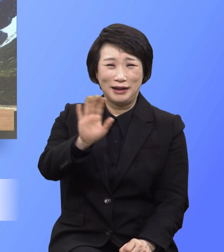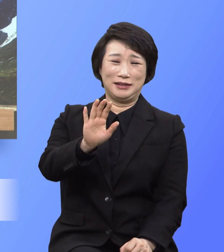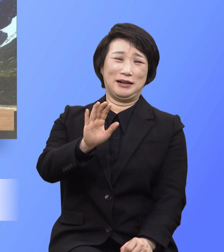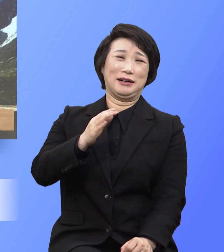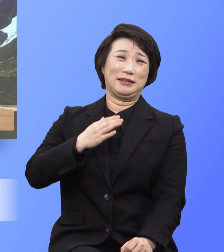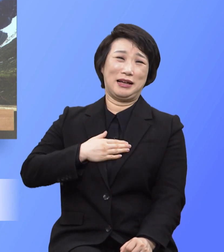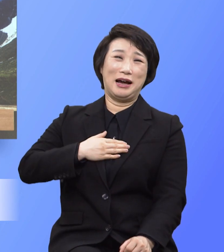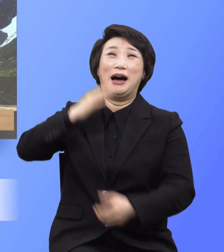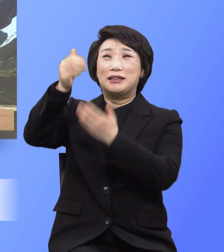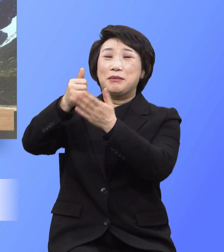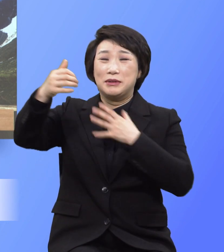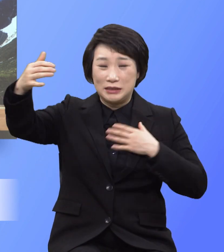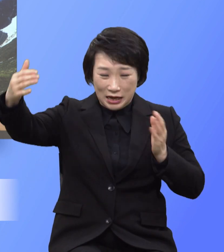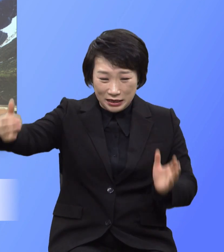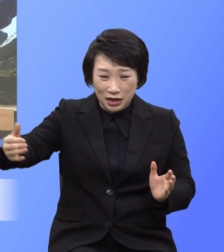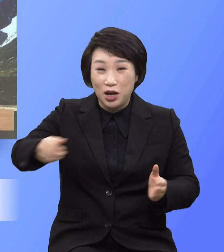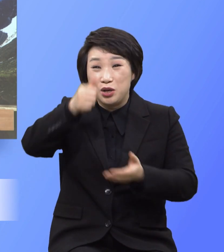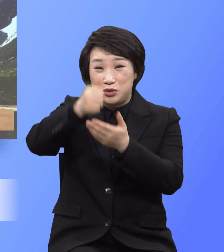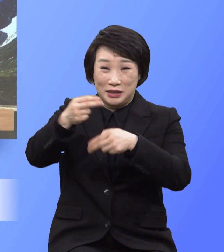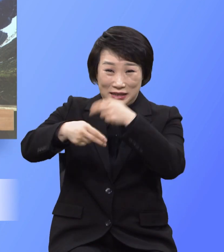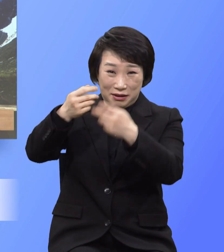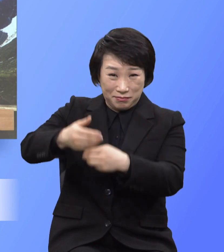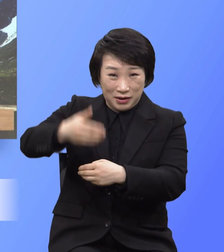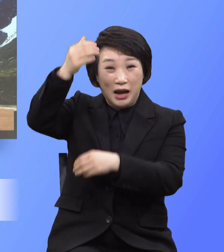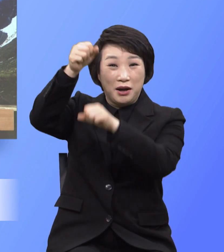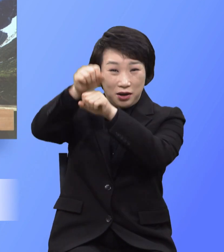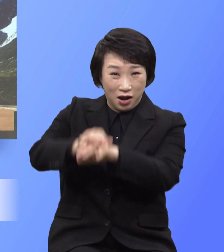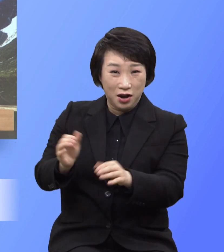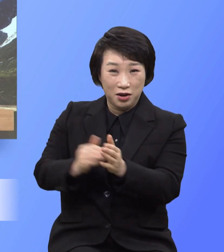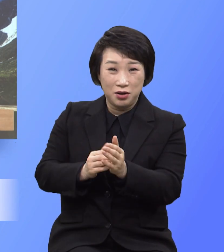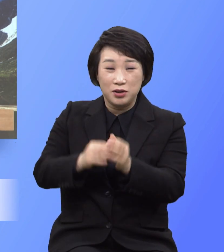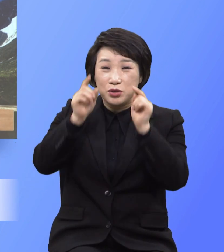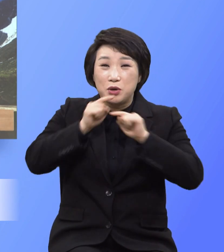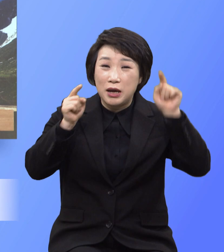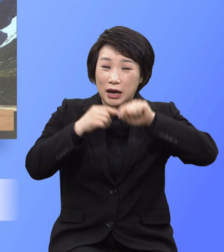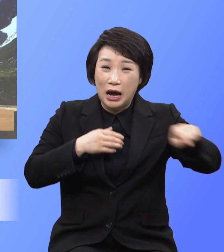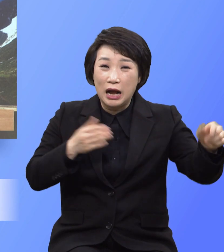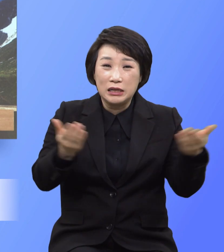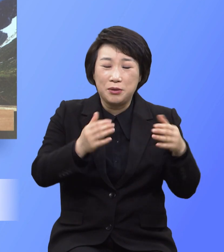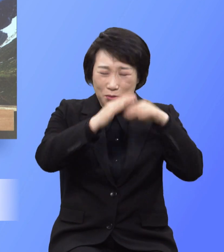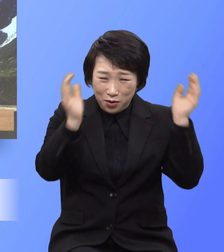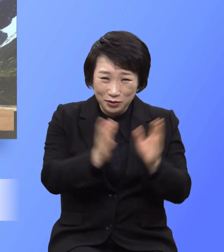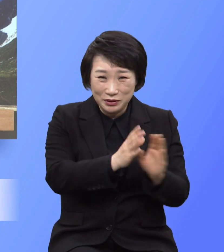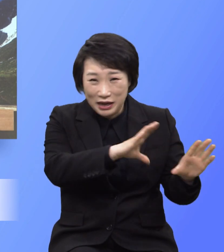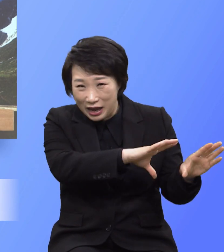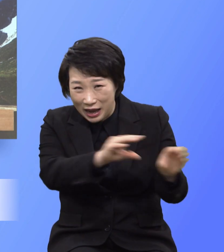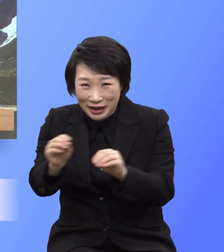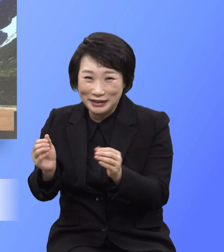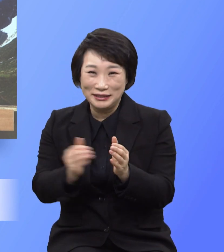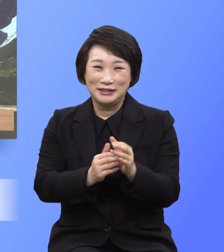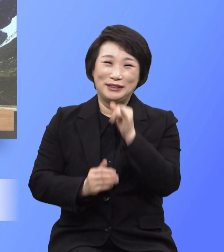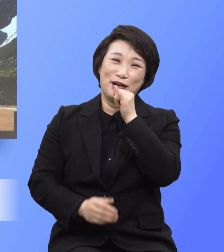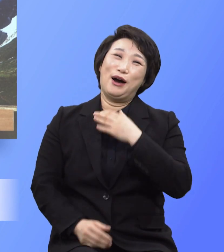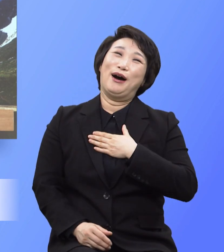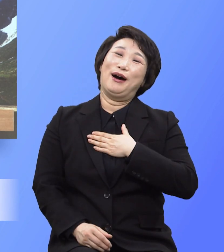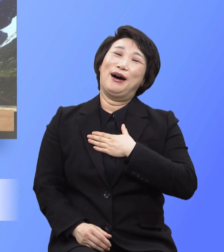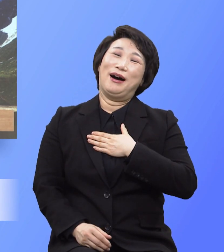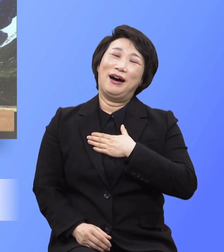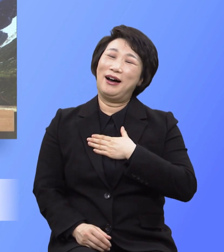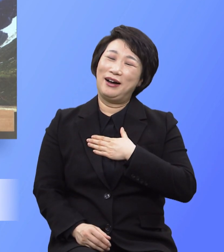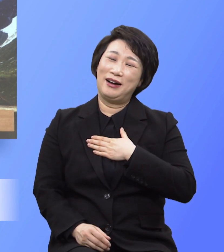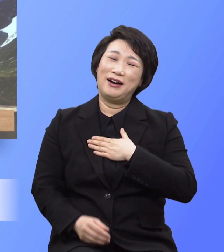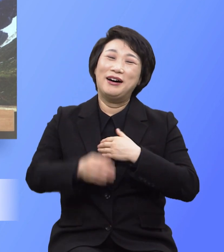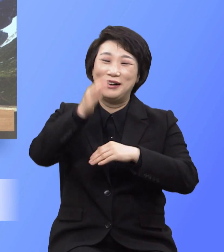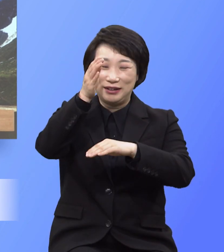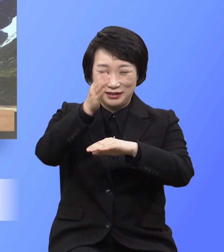나와 하나님 사이에 죄담을 하고 내가 지옥 갈 미천을 종결시켜버렸다. 얼마나